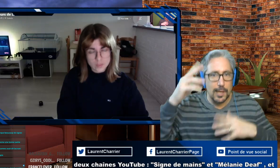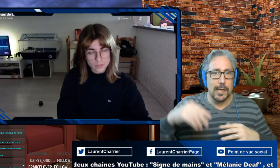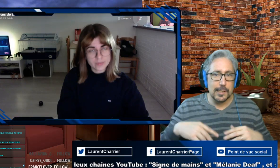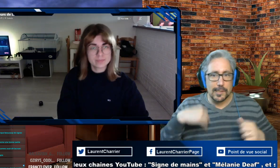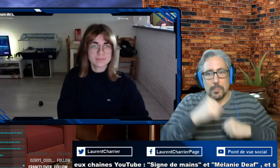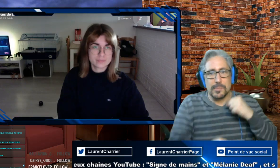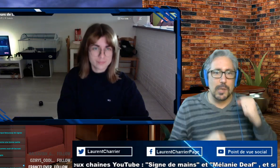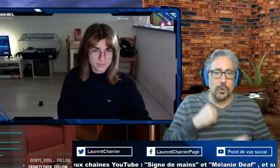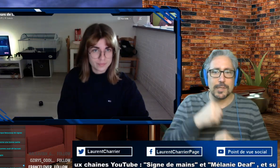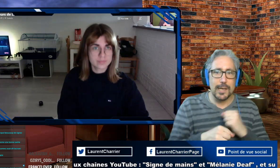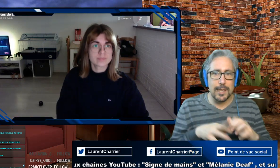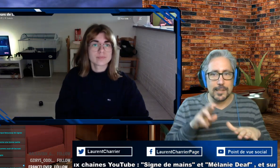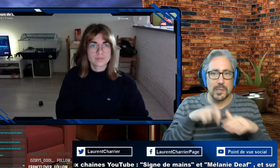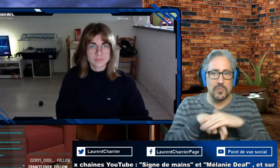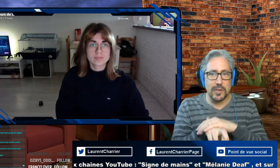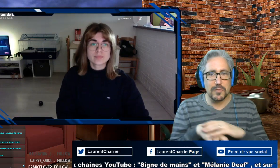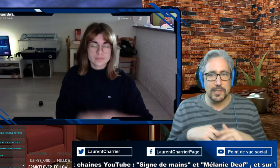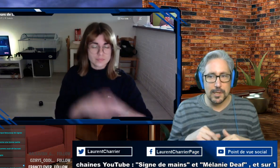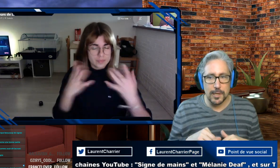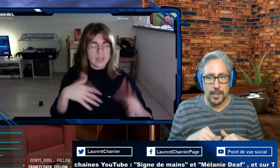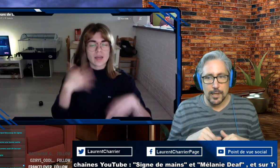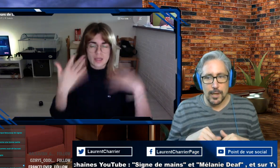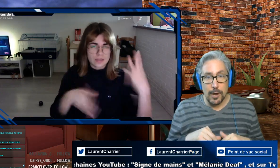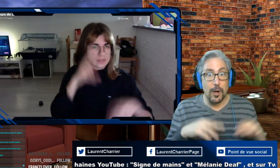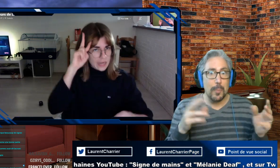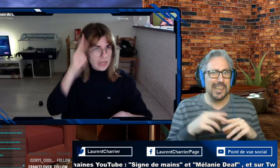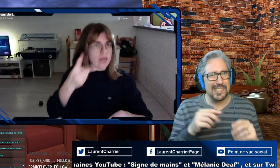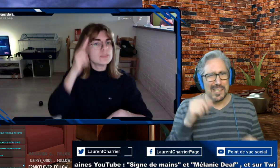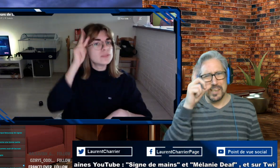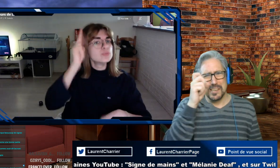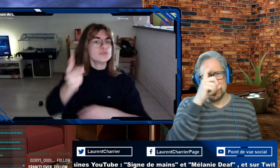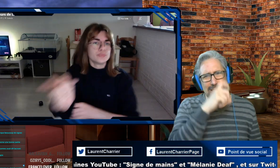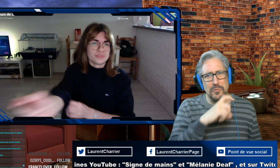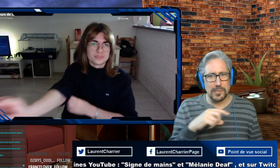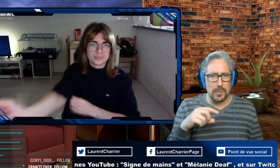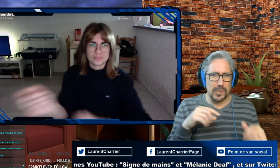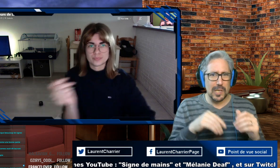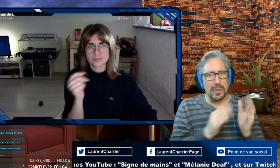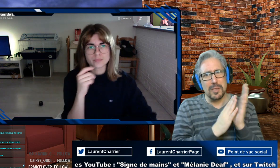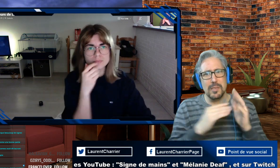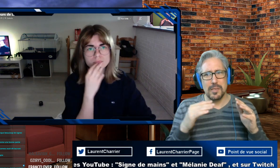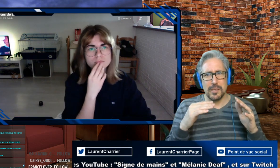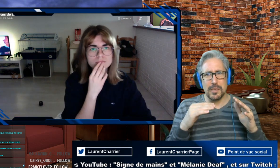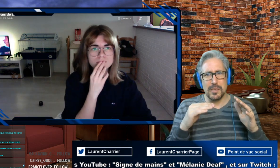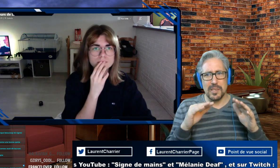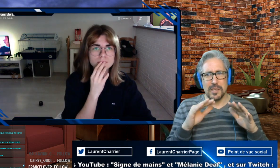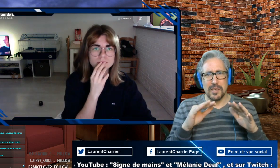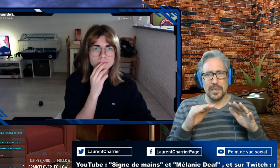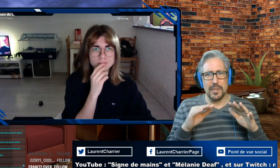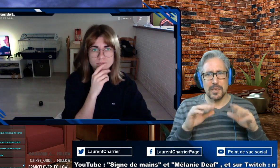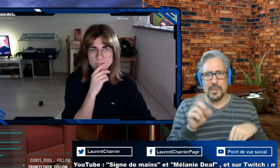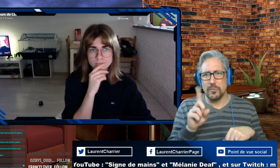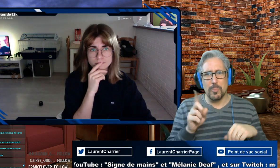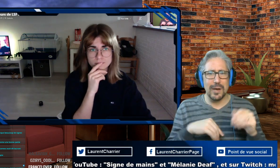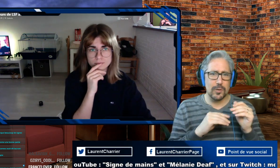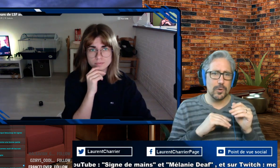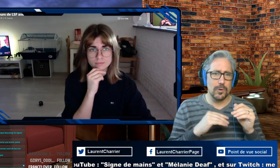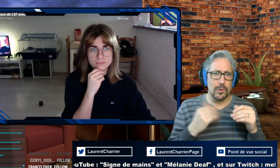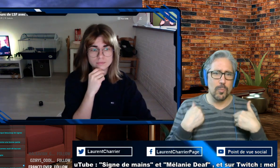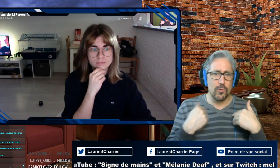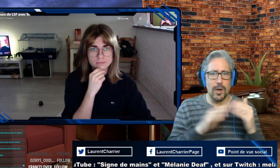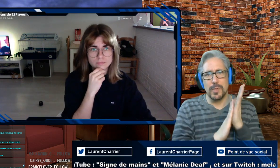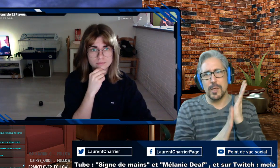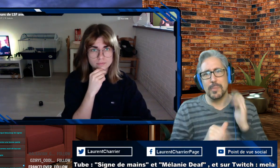donc ça m'entraîne, ça me fait réviser. Alors après, c'est difficile, parce qu'après, il faut pas